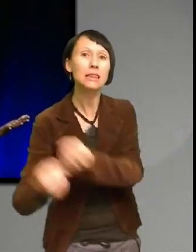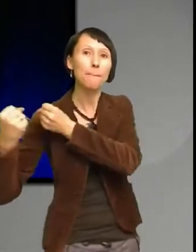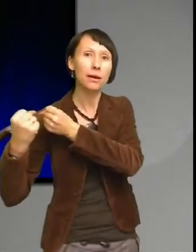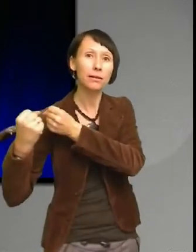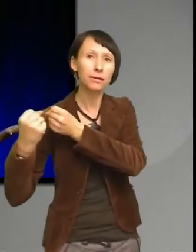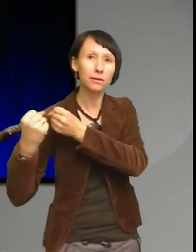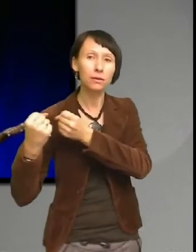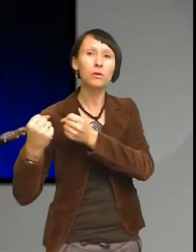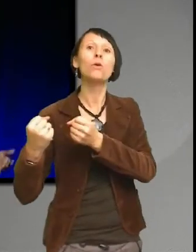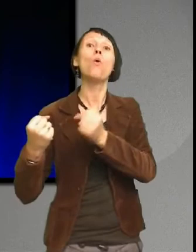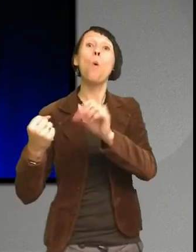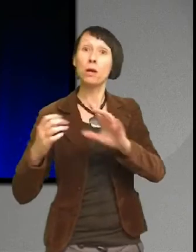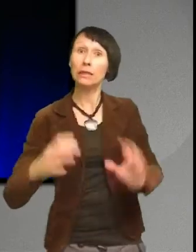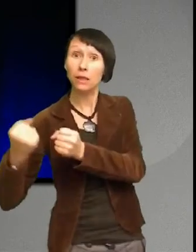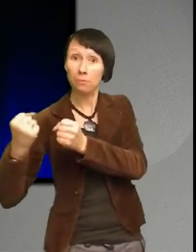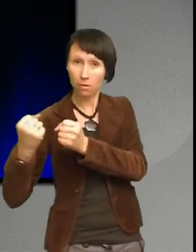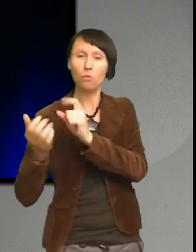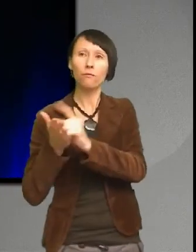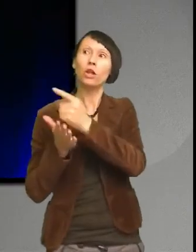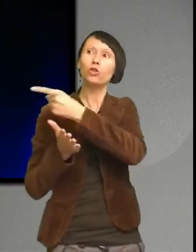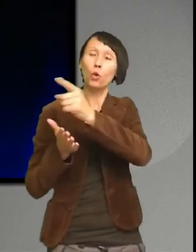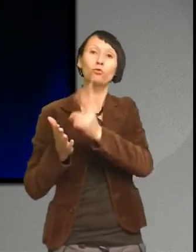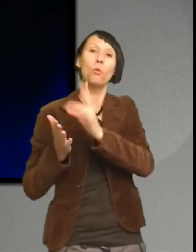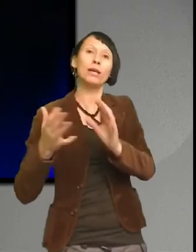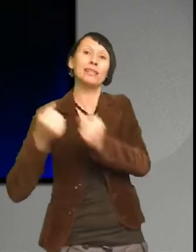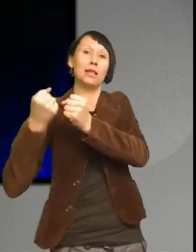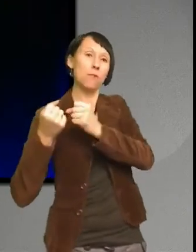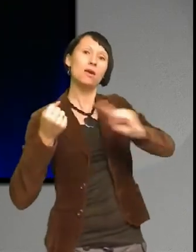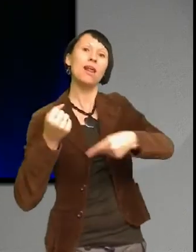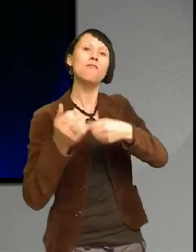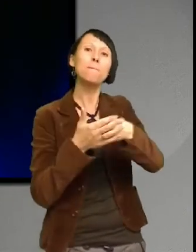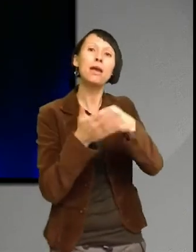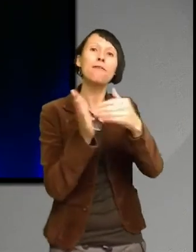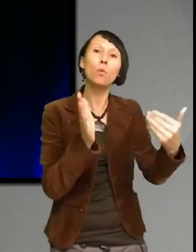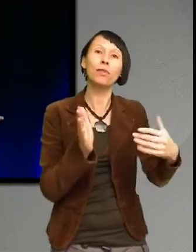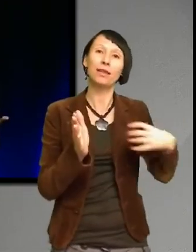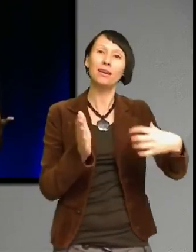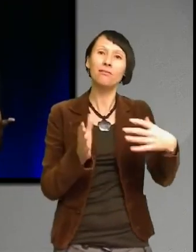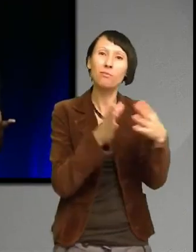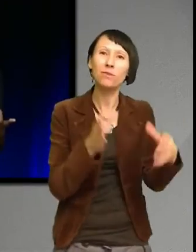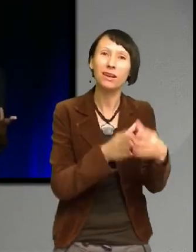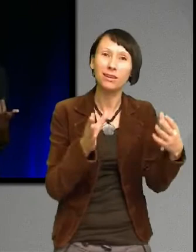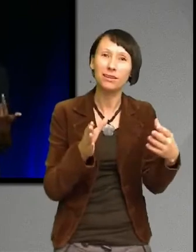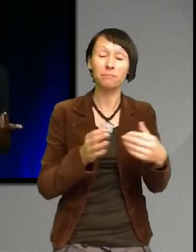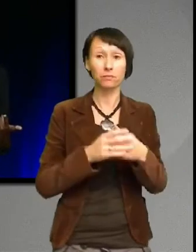summor av familjen. De hade också större risk att bli rånade,